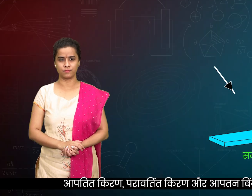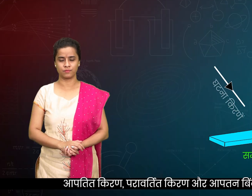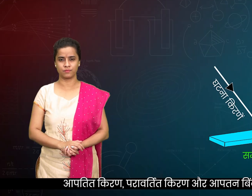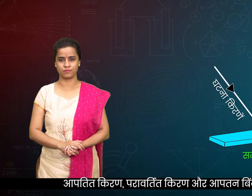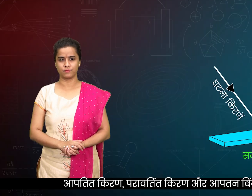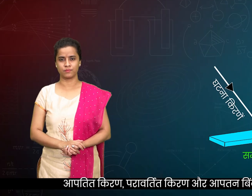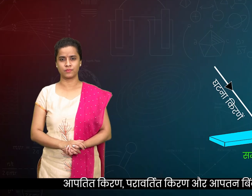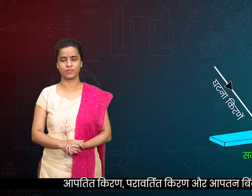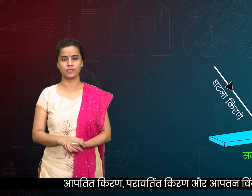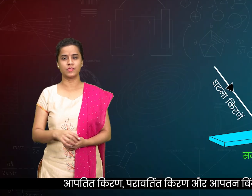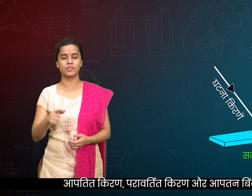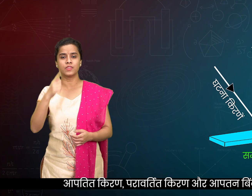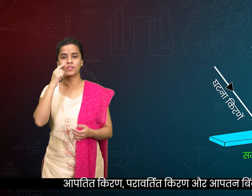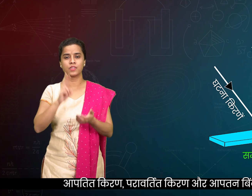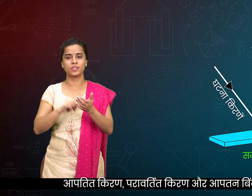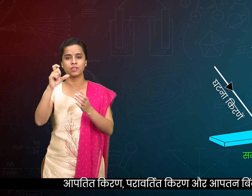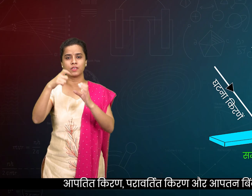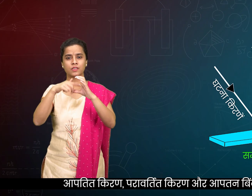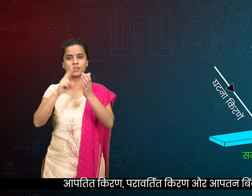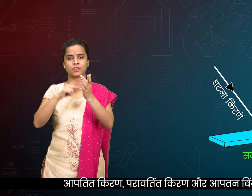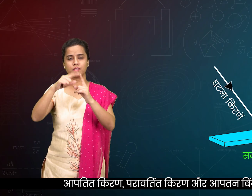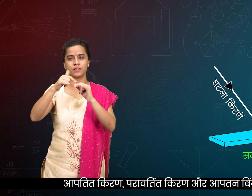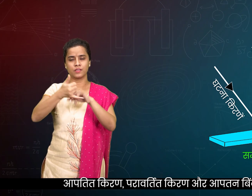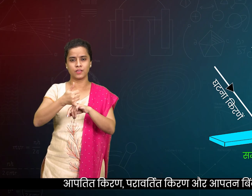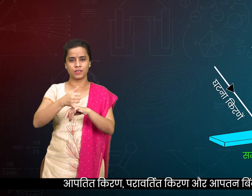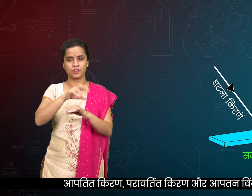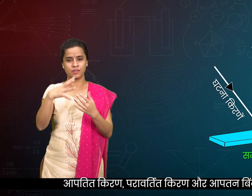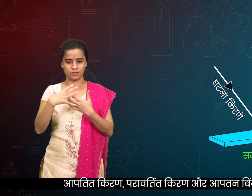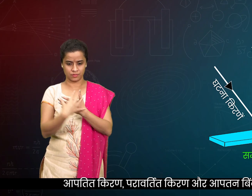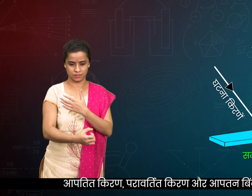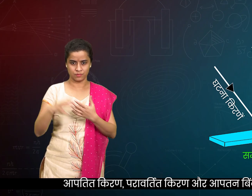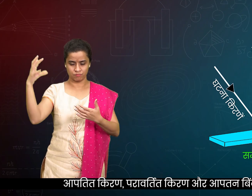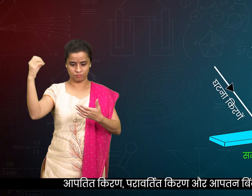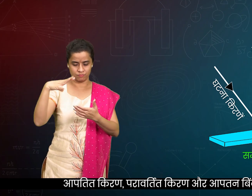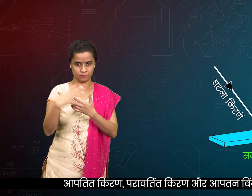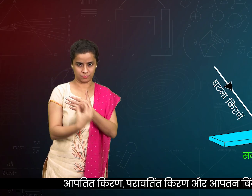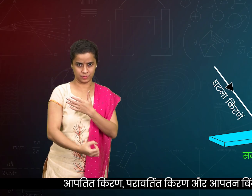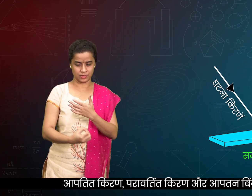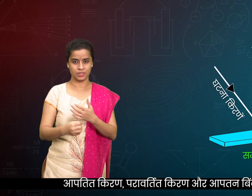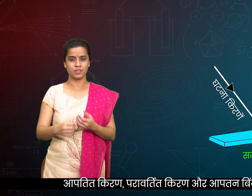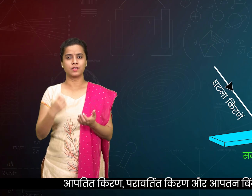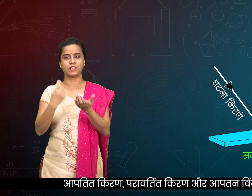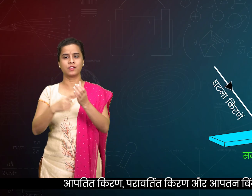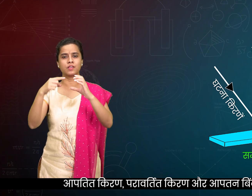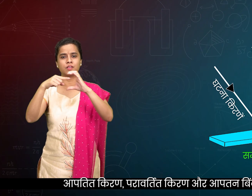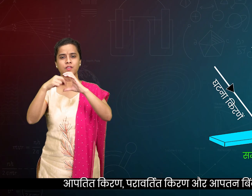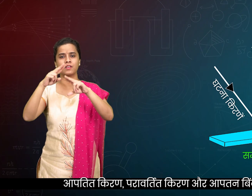अपतित किरण, परावर्तित किरण और आपतन बिंदु पर अभिलंब